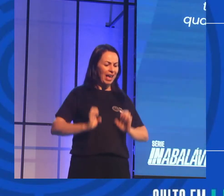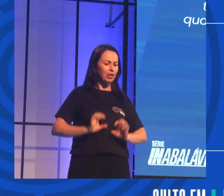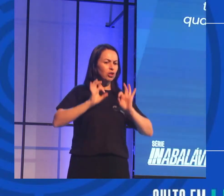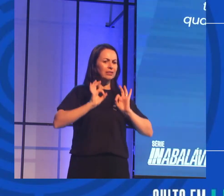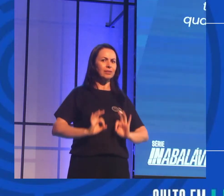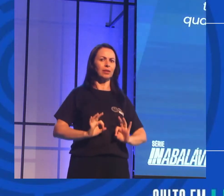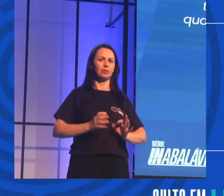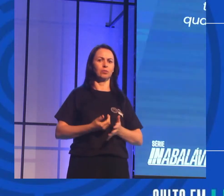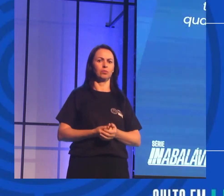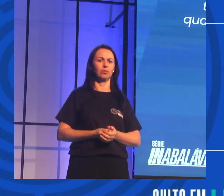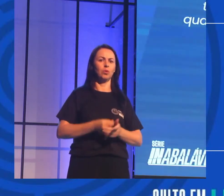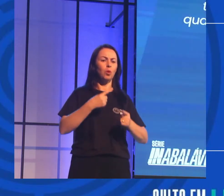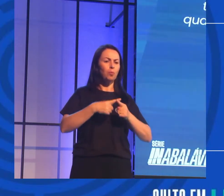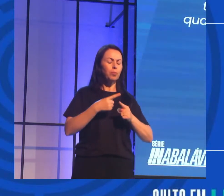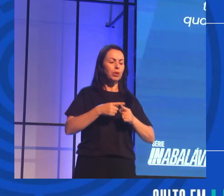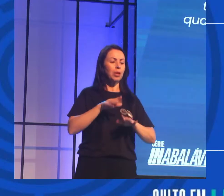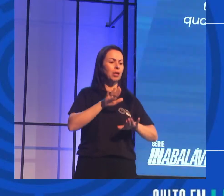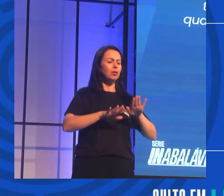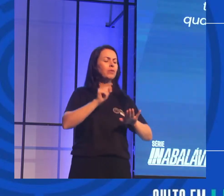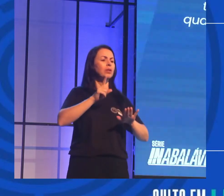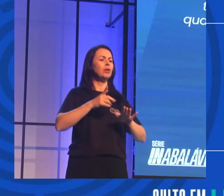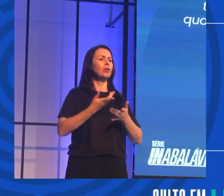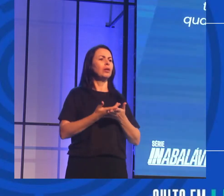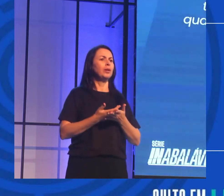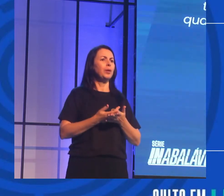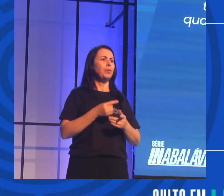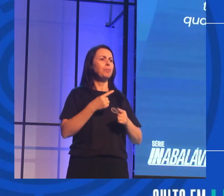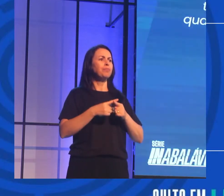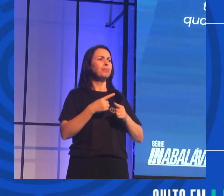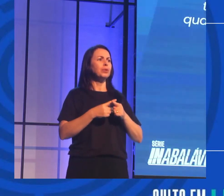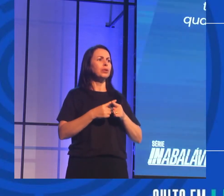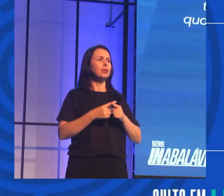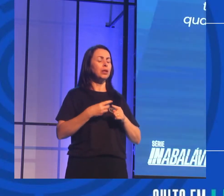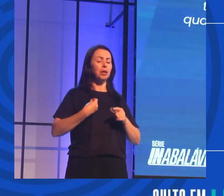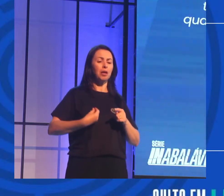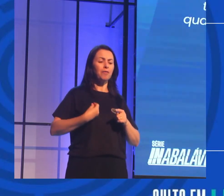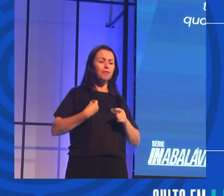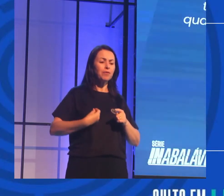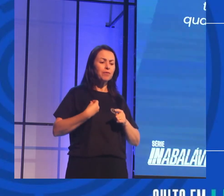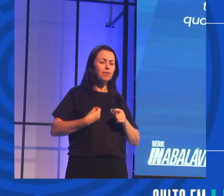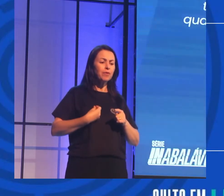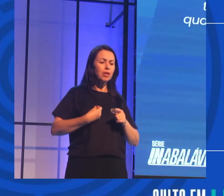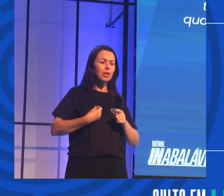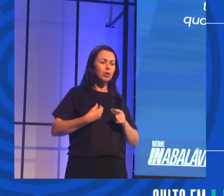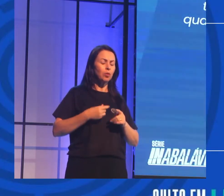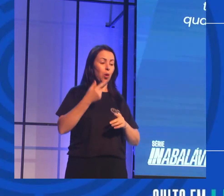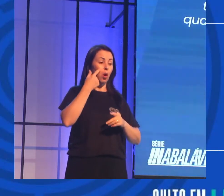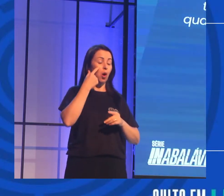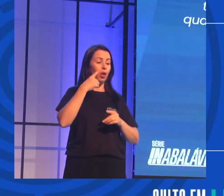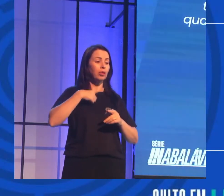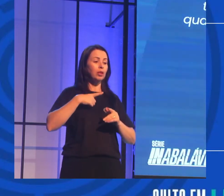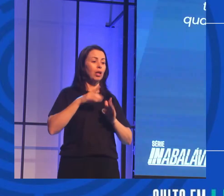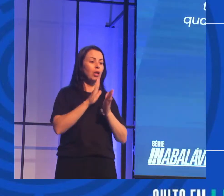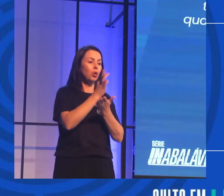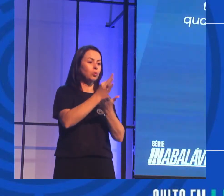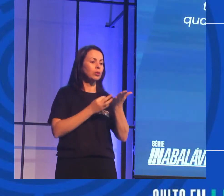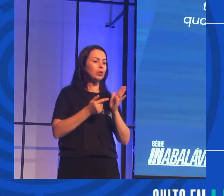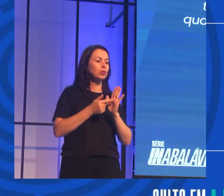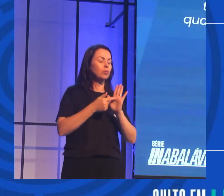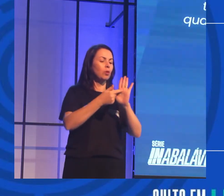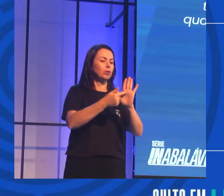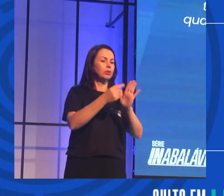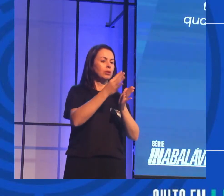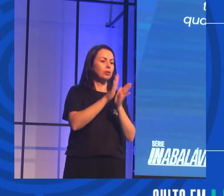Você não está pegando o que não é seu, você não está adulterando, você está vivendo o que a palavra diz. 1 Timóteo 3, você ora a listagem